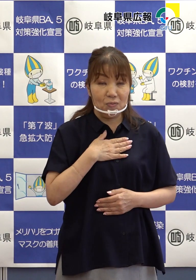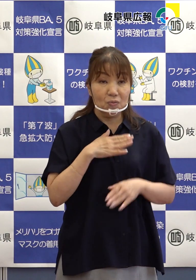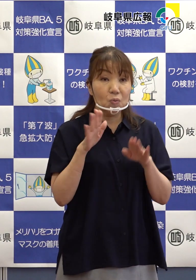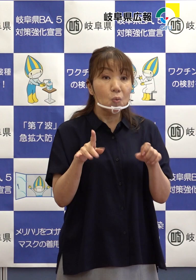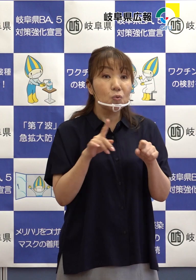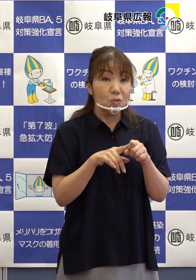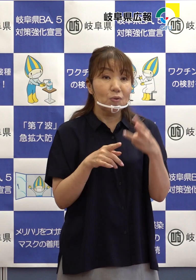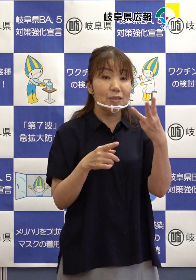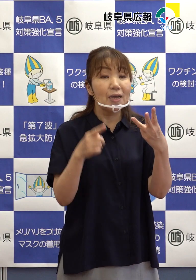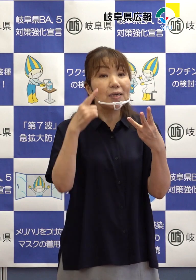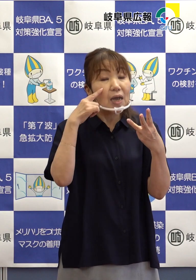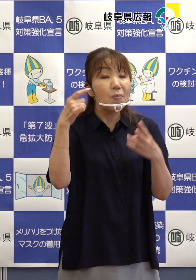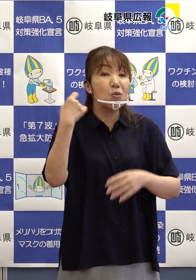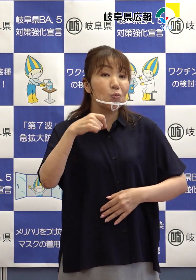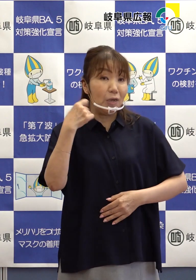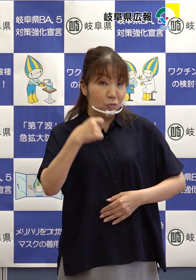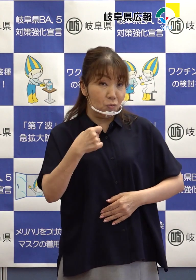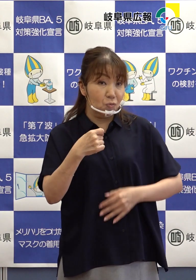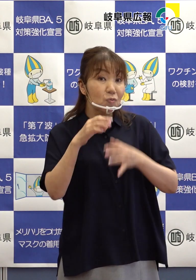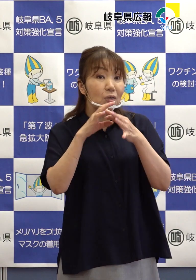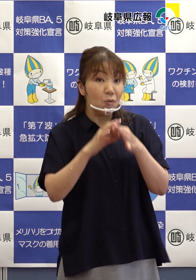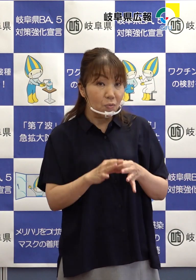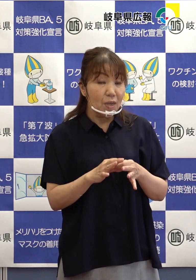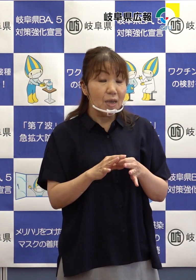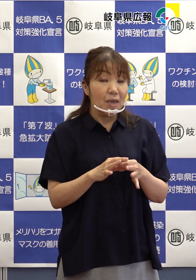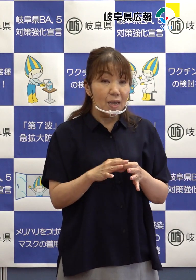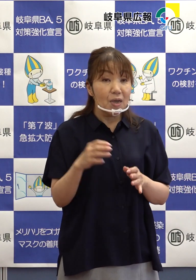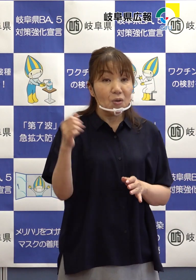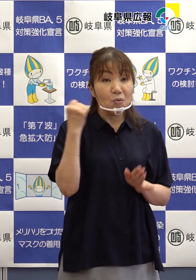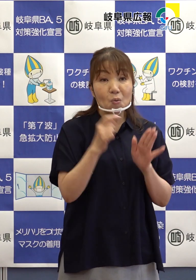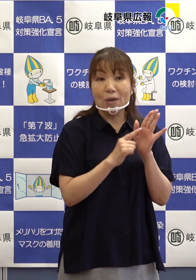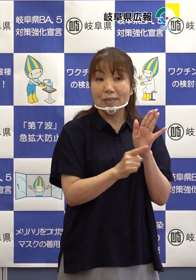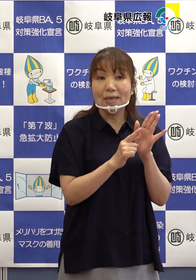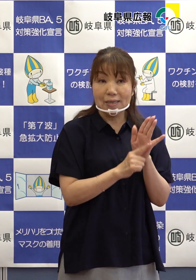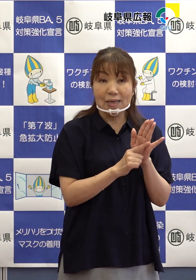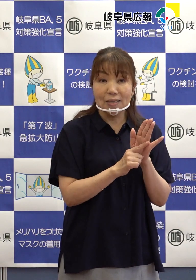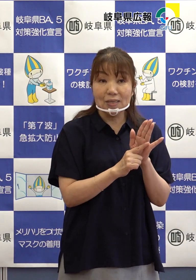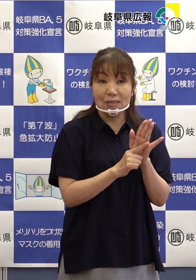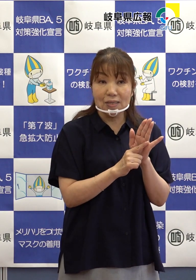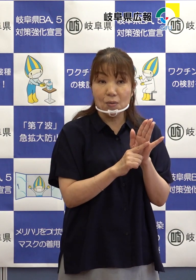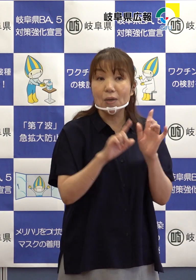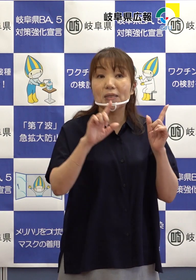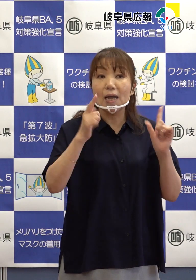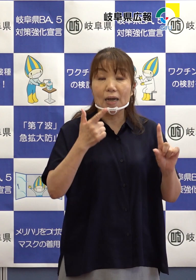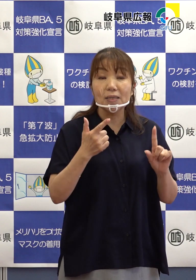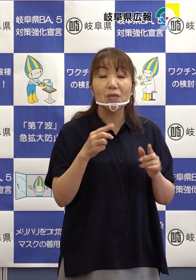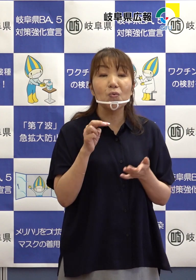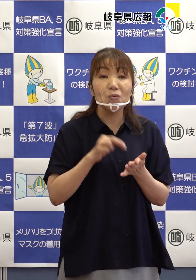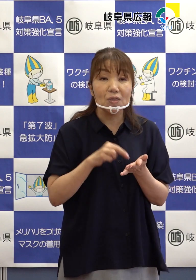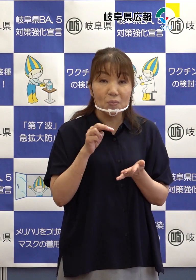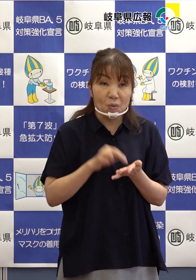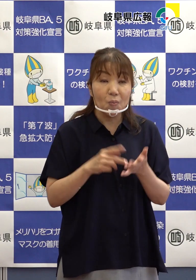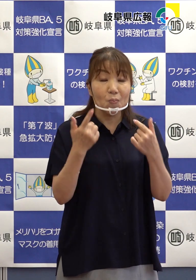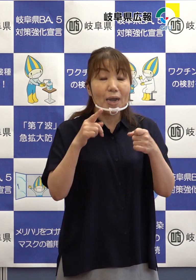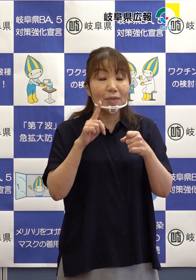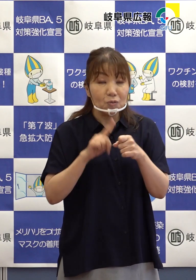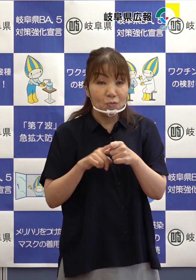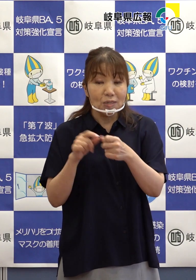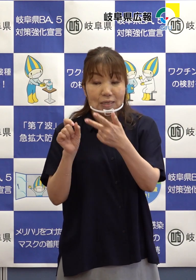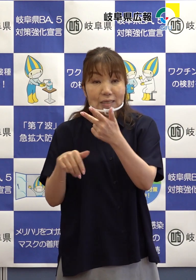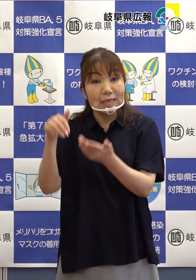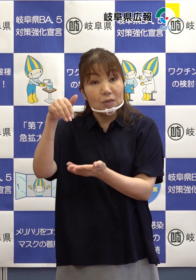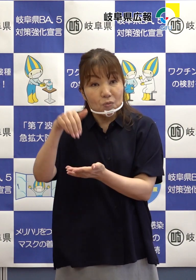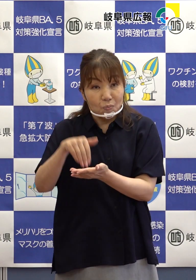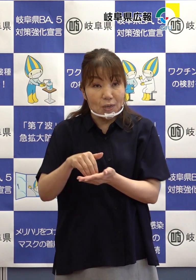なりますのでまあ間にこういう強化宣言というようなシステムはないにしてもですね私は私はもうだいたい毎年7月末から8月上旬